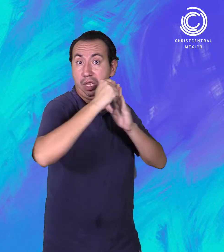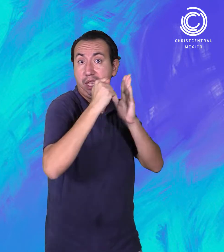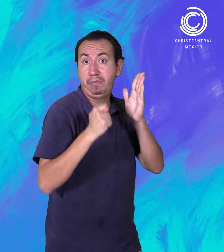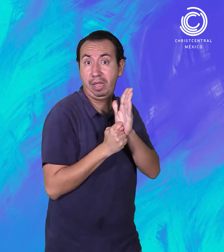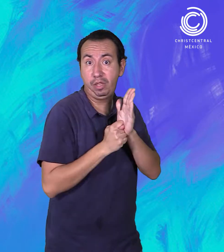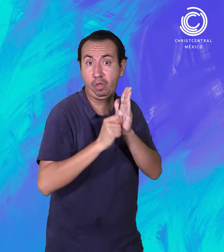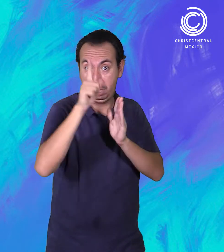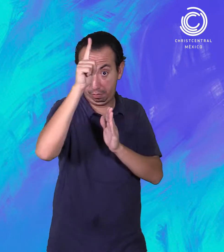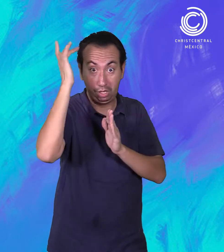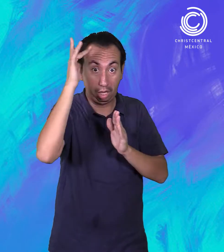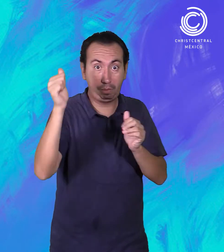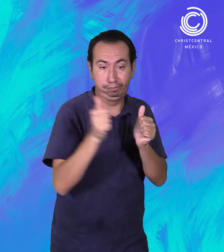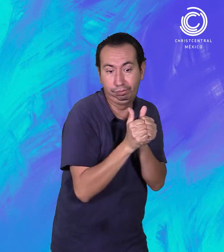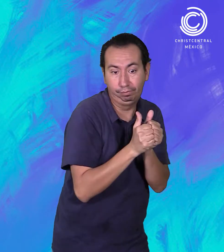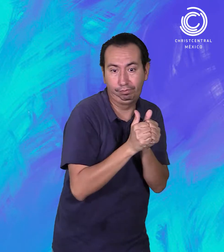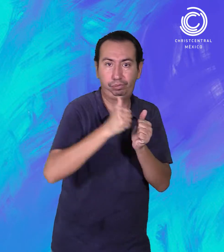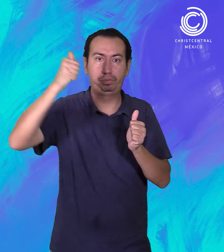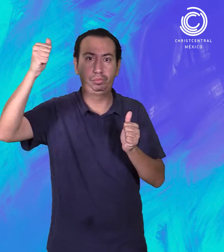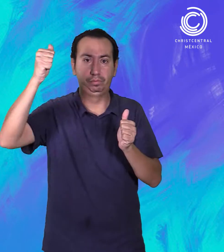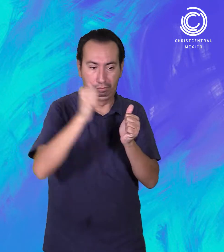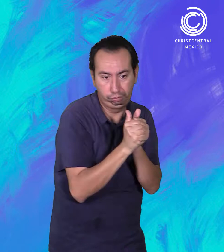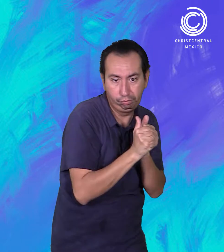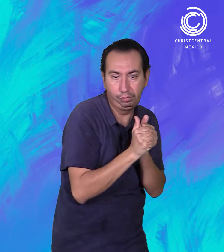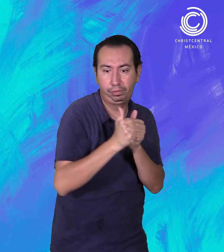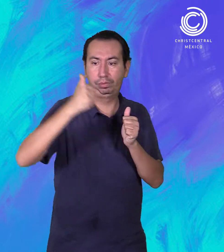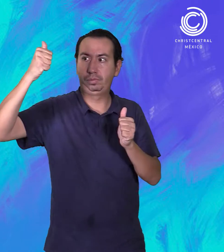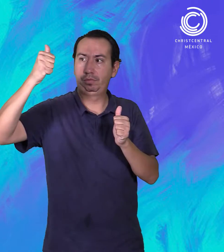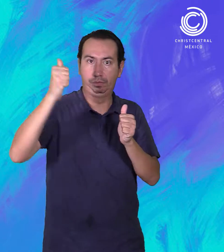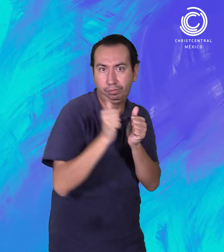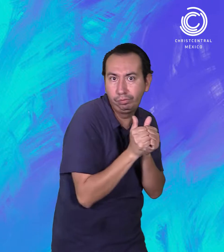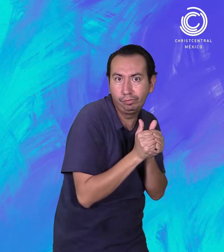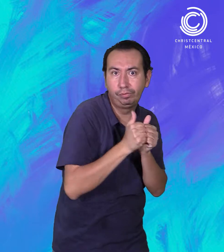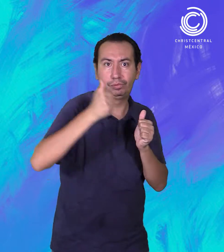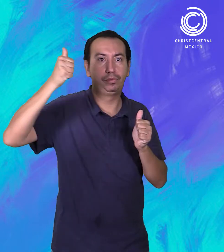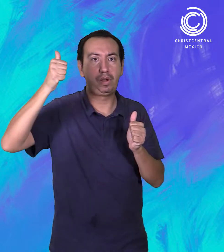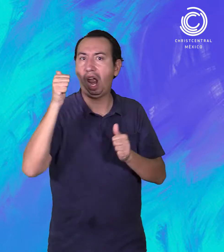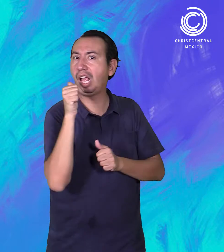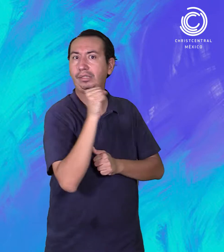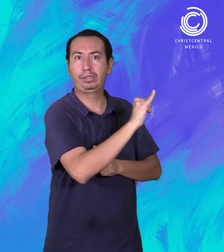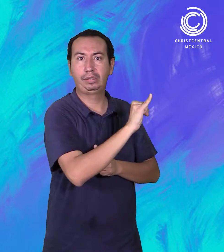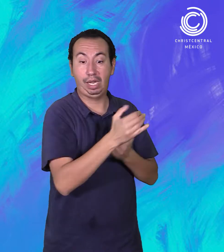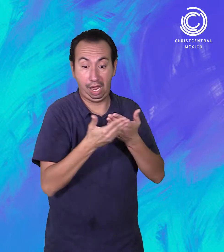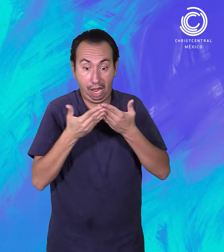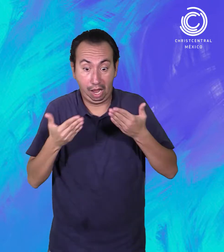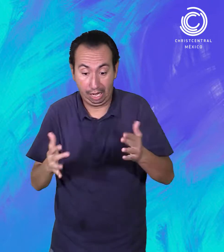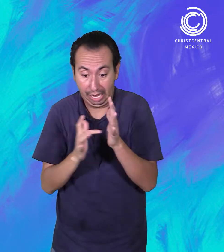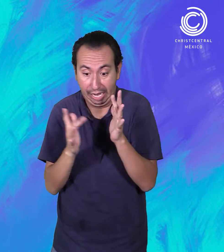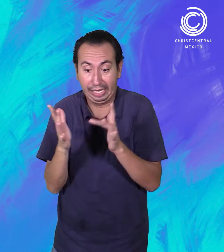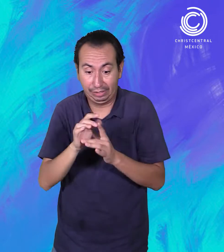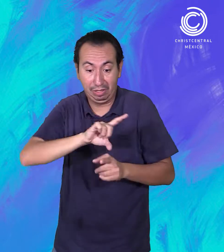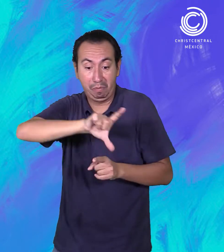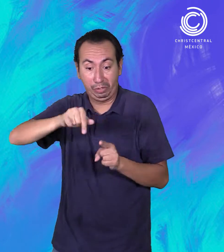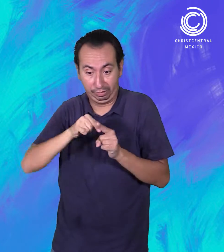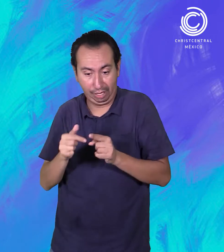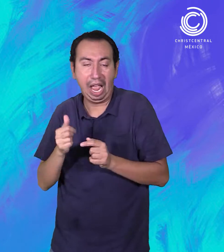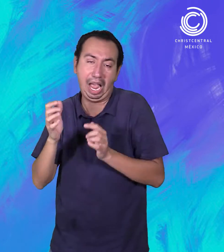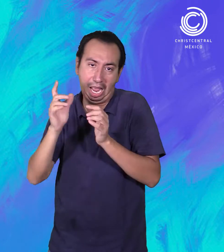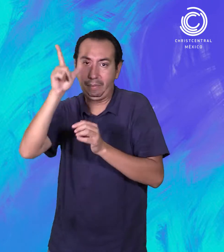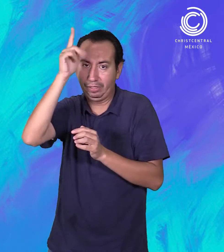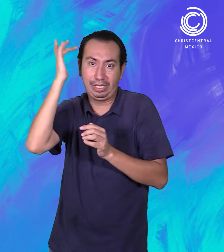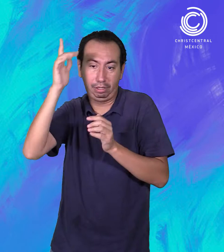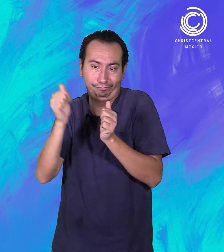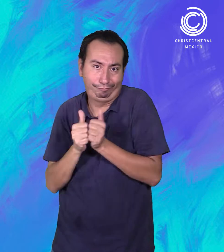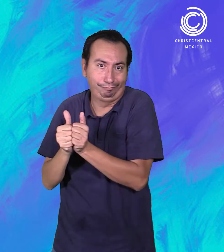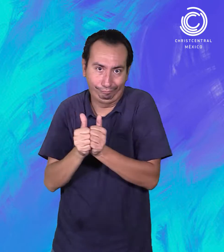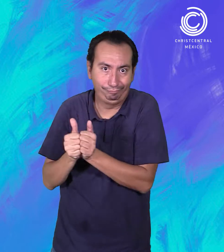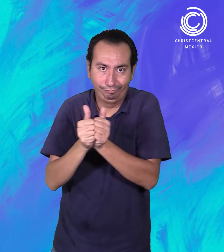creyentes en Dios y que fueron salvos, no habría manera en la que ellos podrían ser salvos si no fuera por la obra del Espíritu Santo